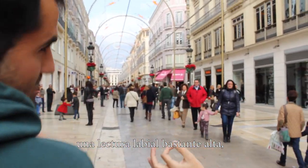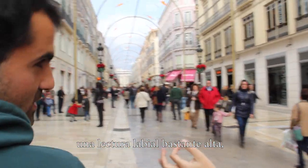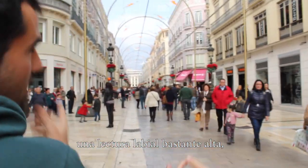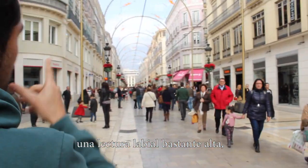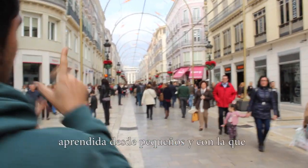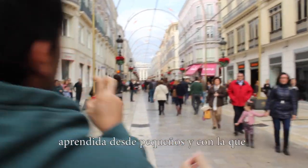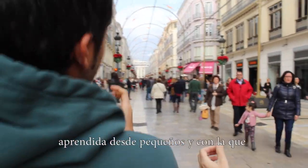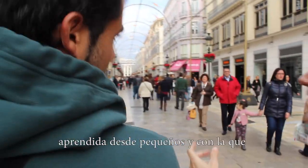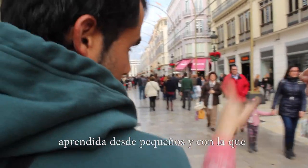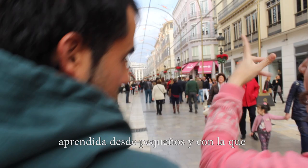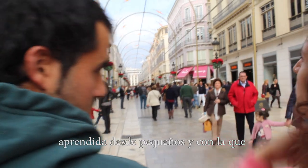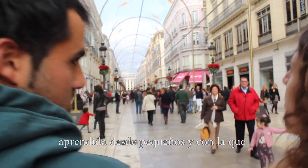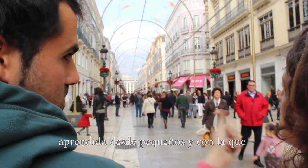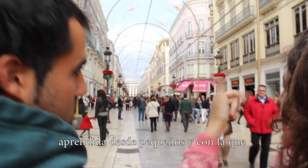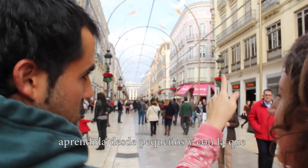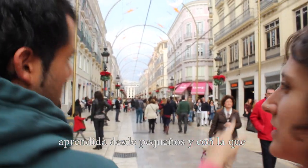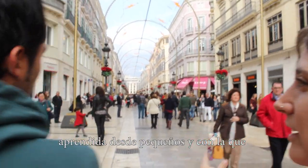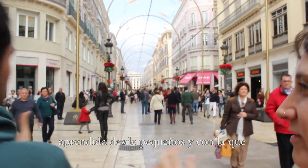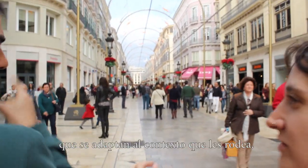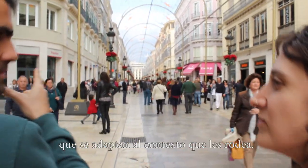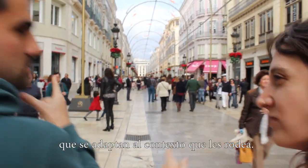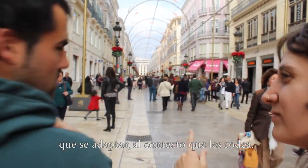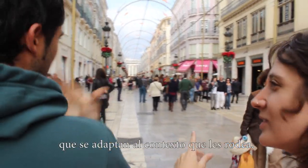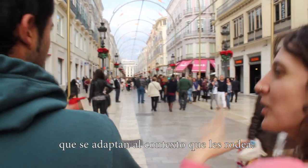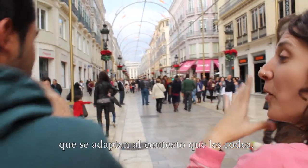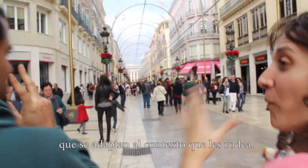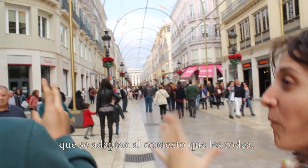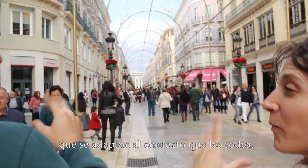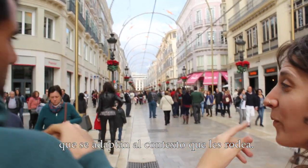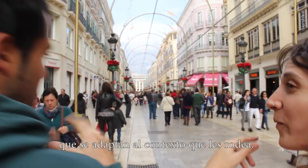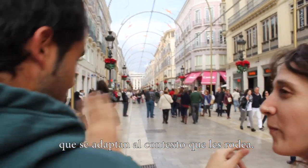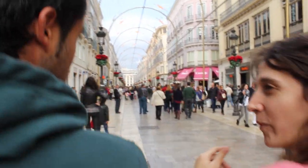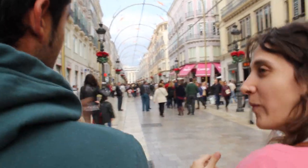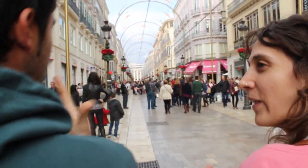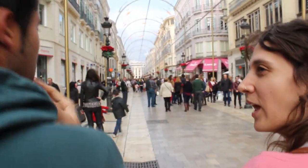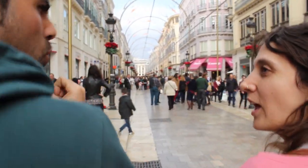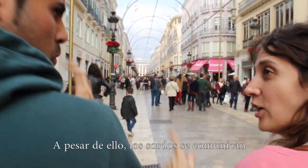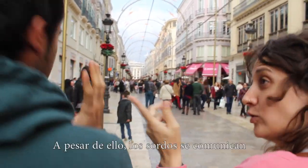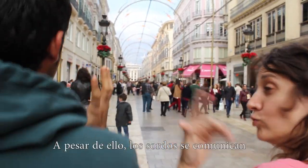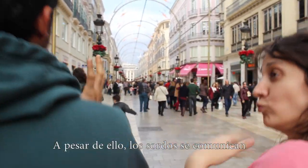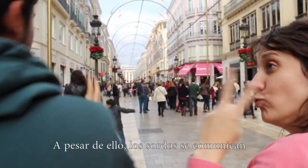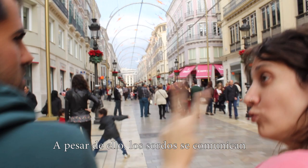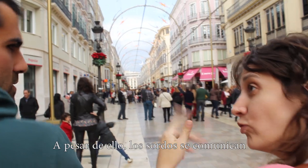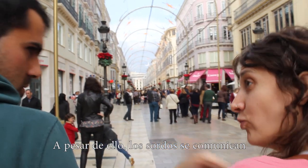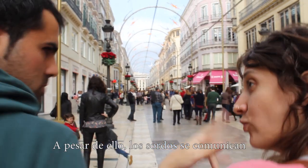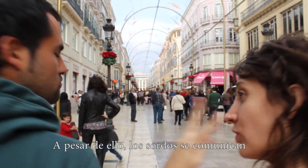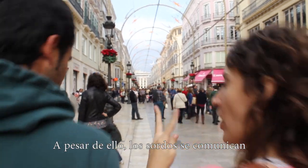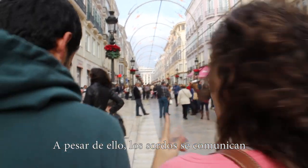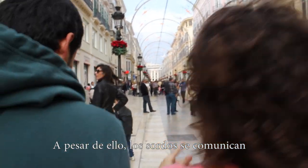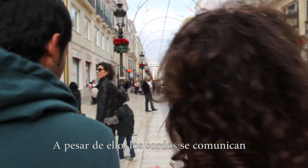alta, aprendida desde pequeños, y con la que se adaptan al contexto que les rodea. A pesar de ello, los sordos se comunican